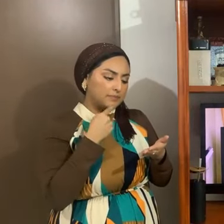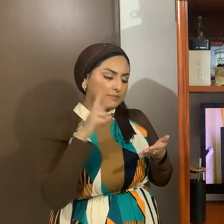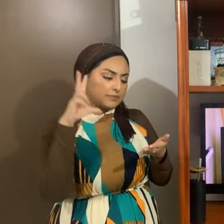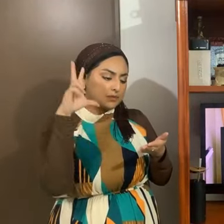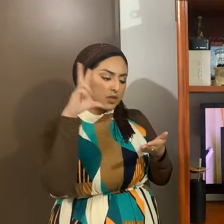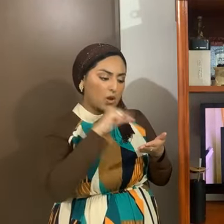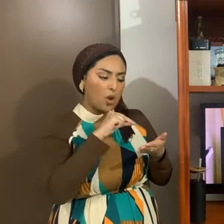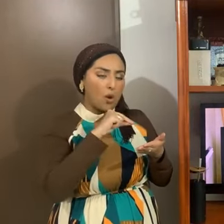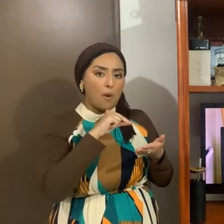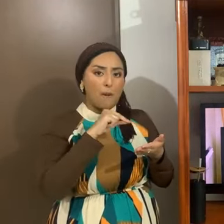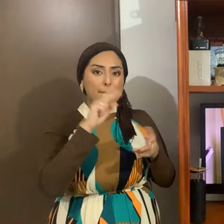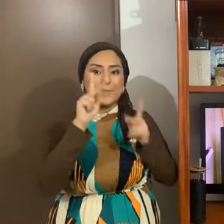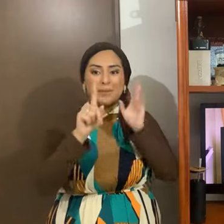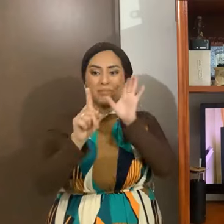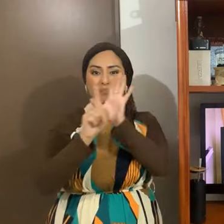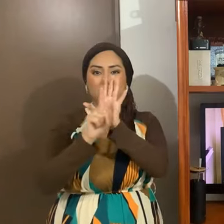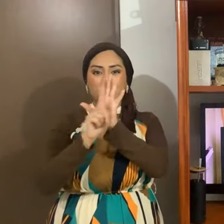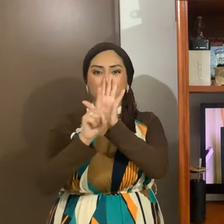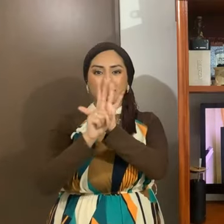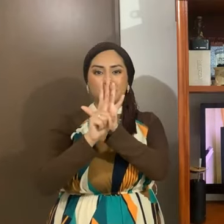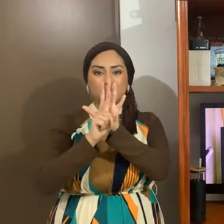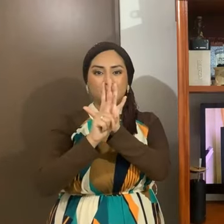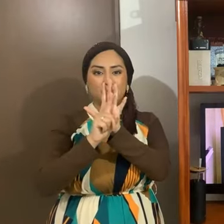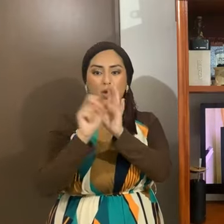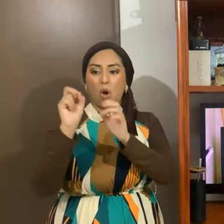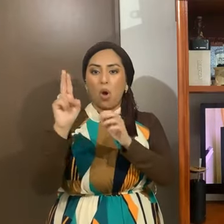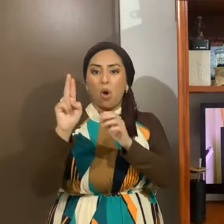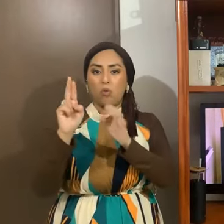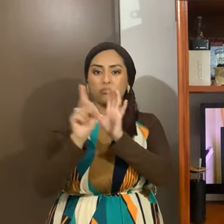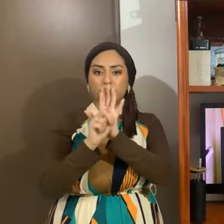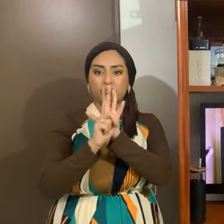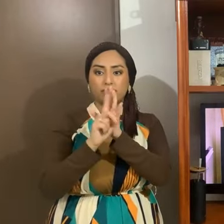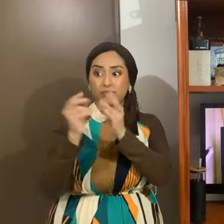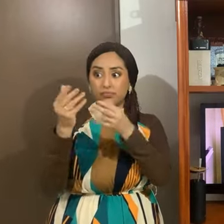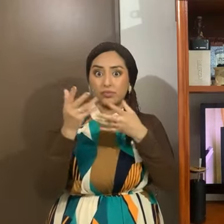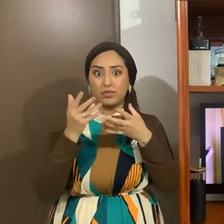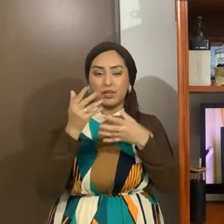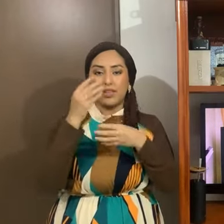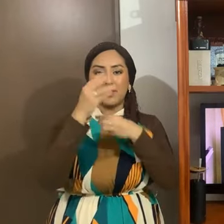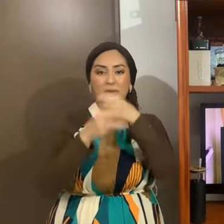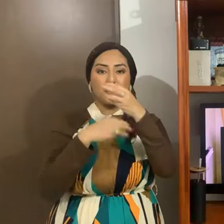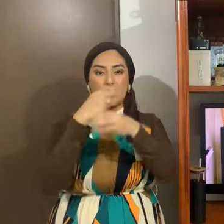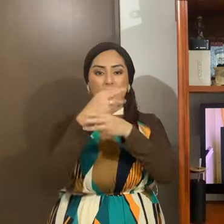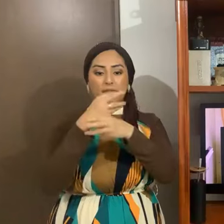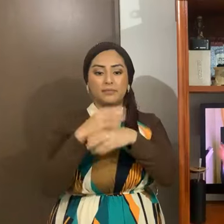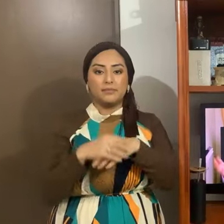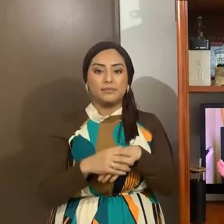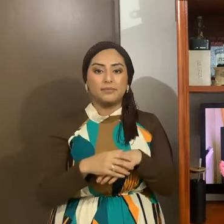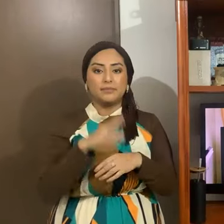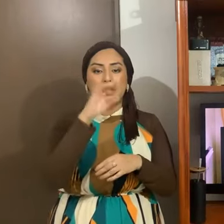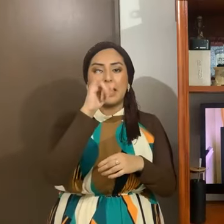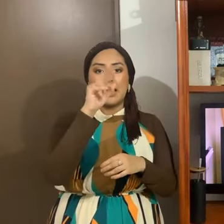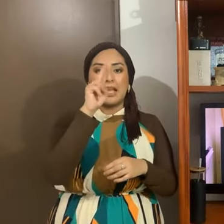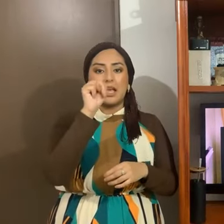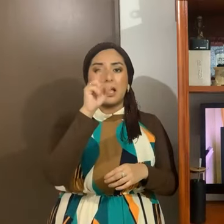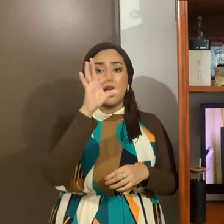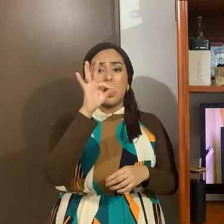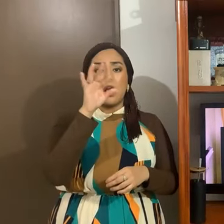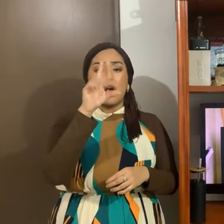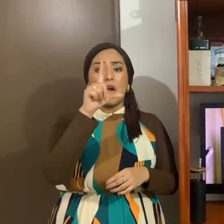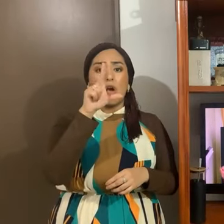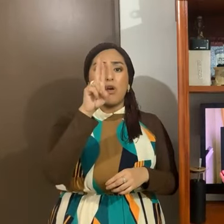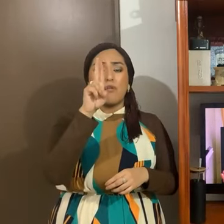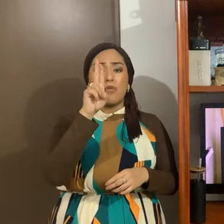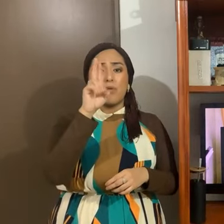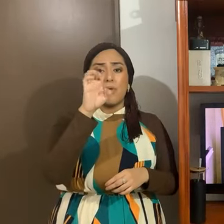a los influencers ni a las influencias. Fíjense cómo nos lo dicen en el mundo, tal cual. El influencer,